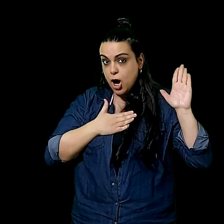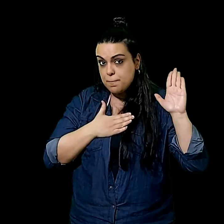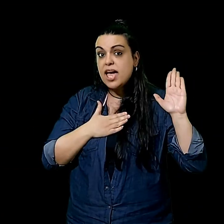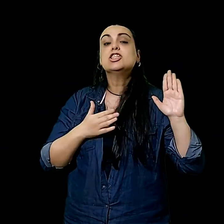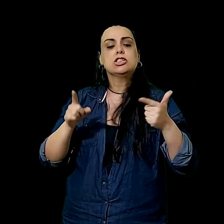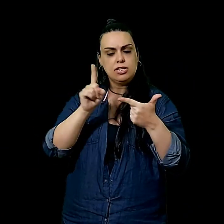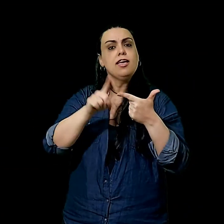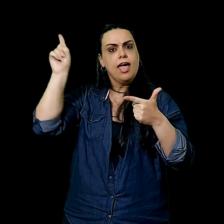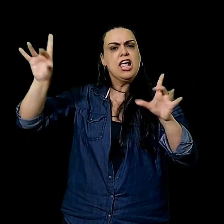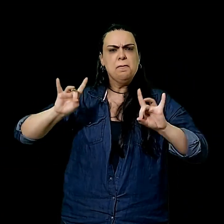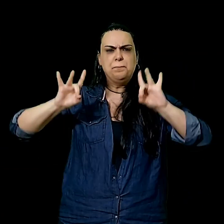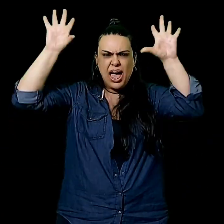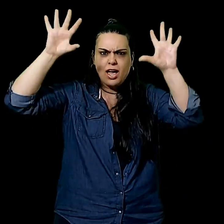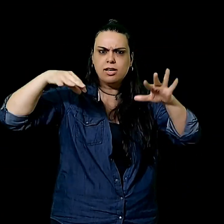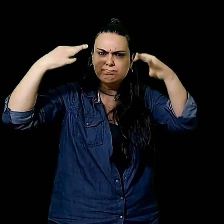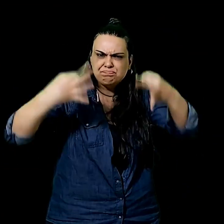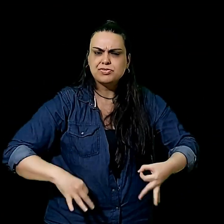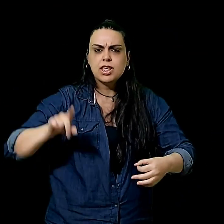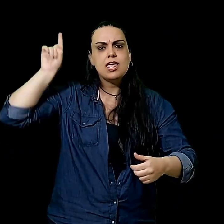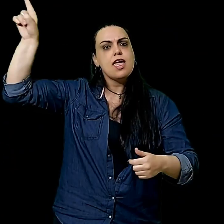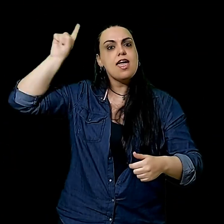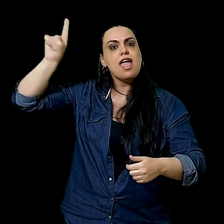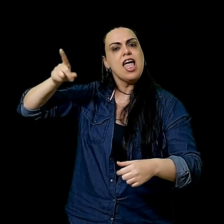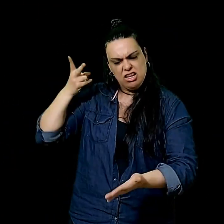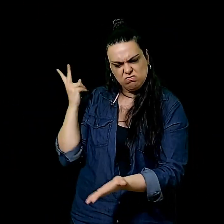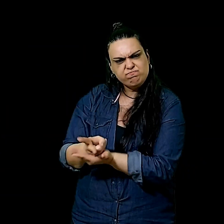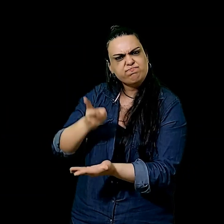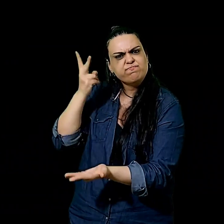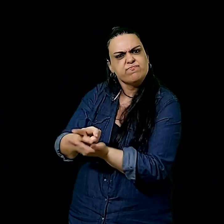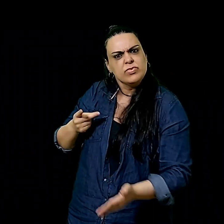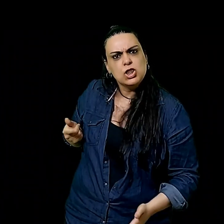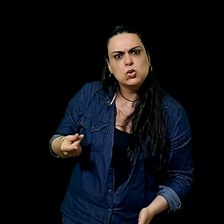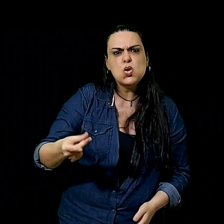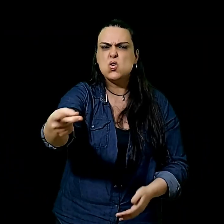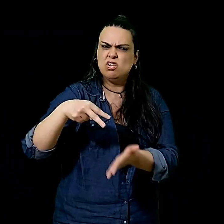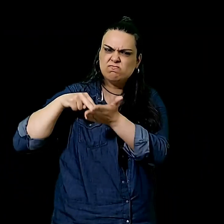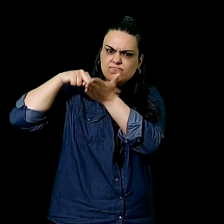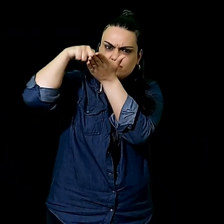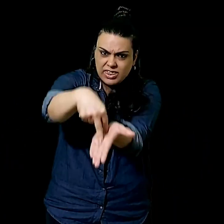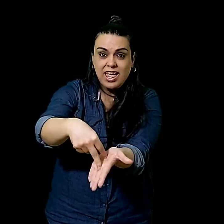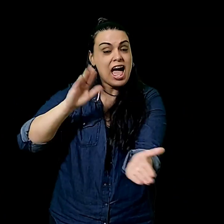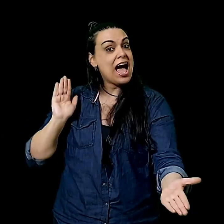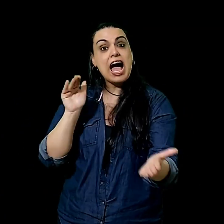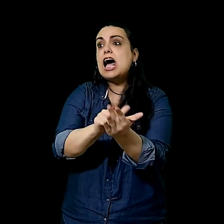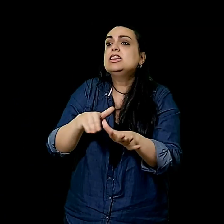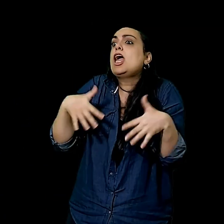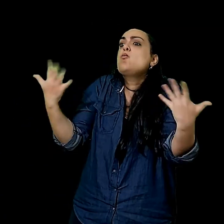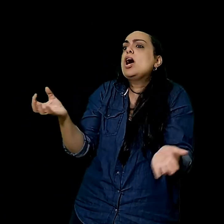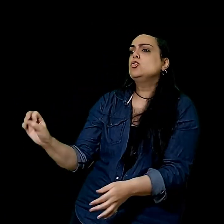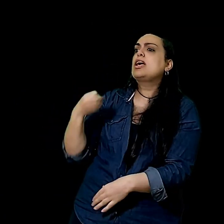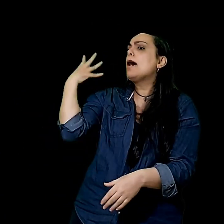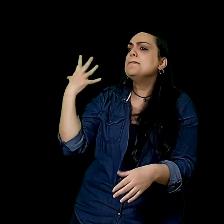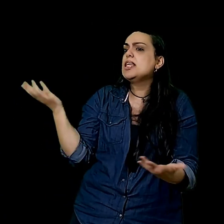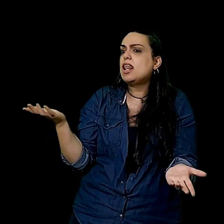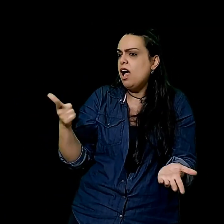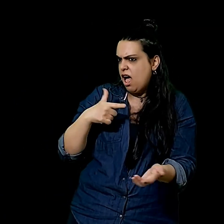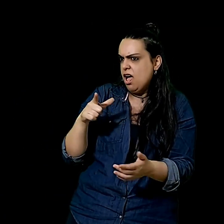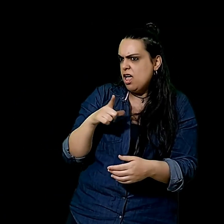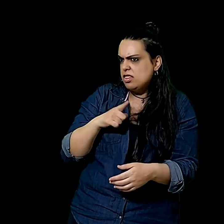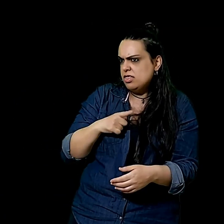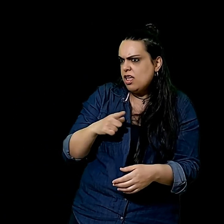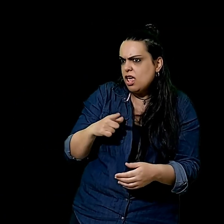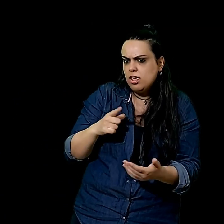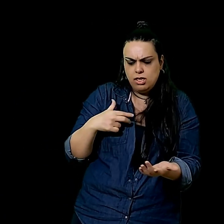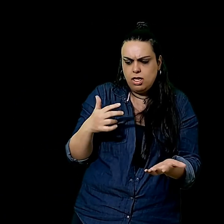promete, significa que ele cumpre e significa que ele mantém, que ele sustenta. Até quando, Camila? Até enquanto minha